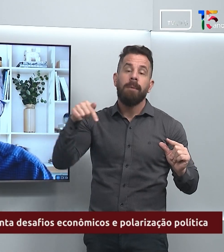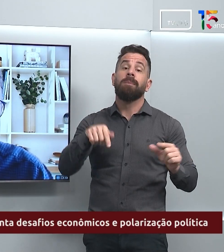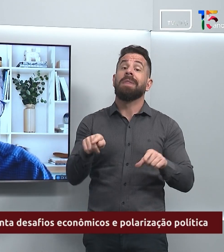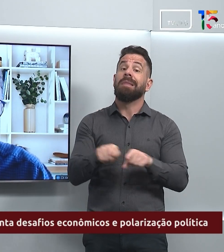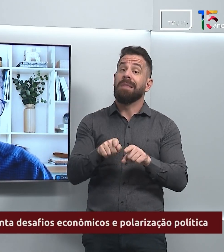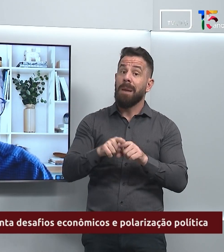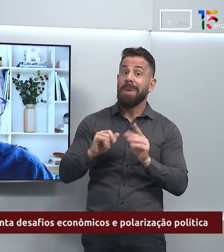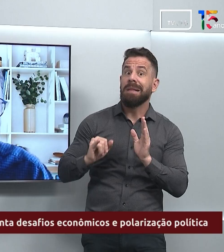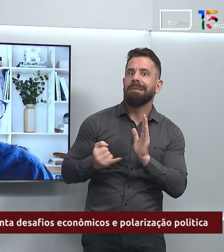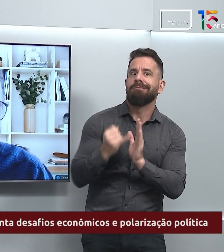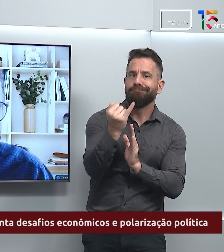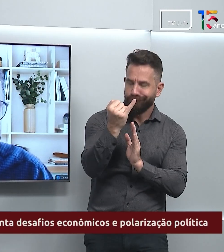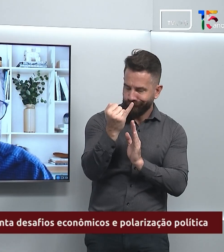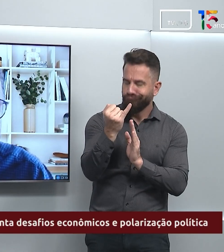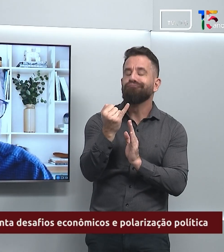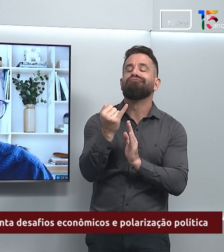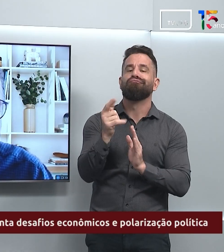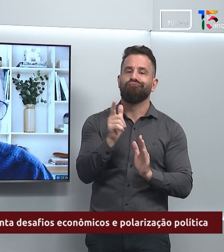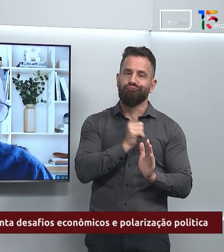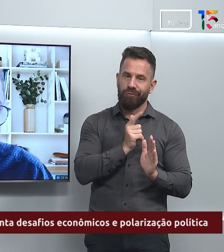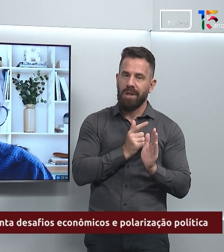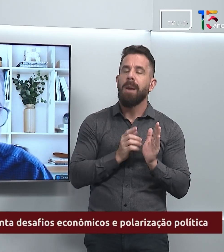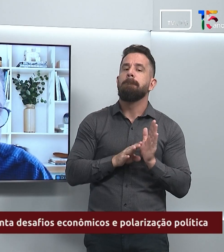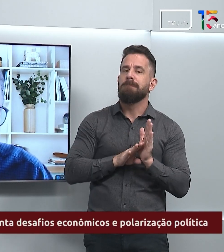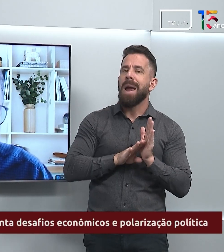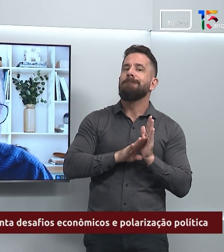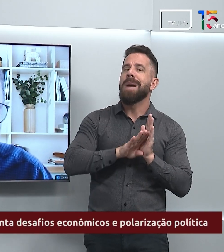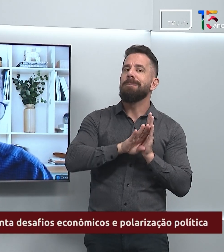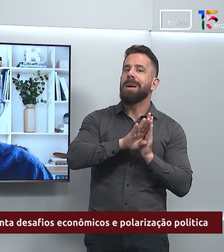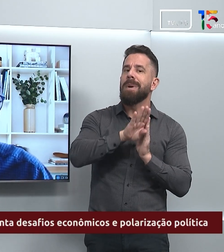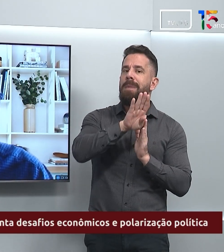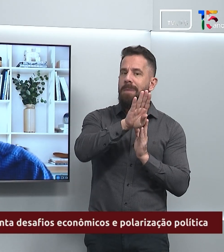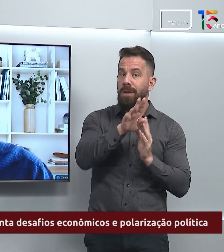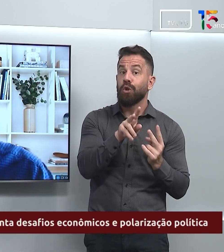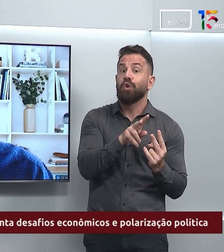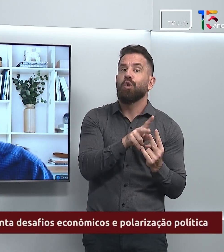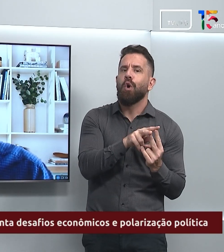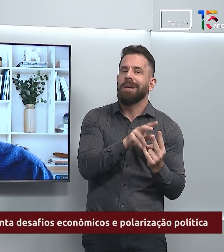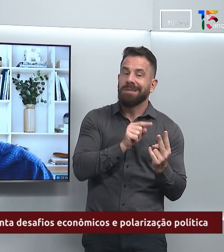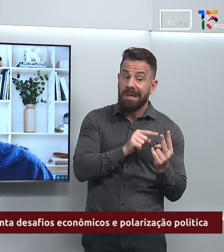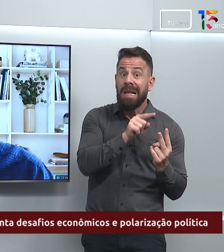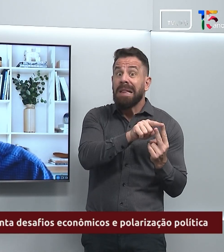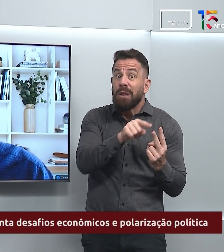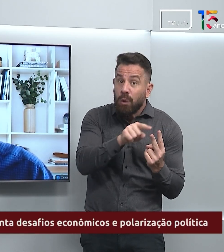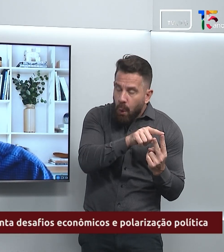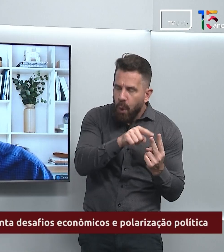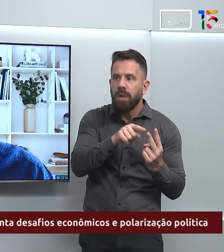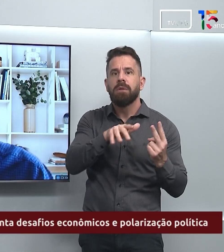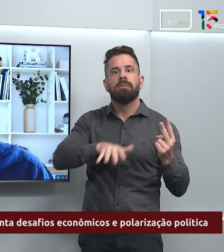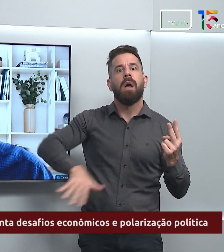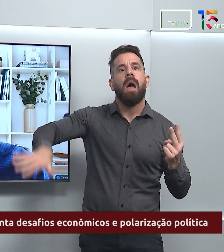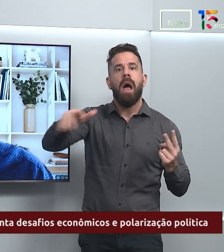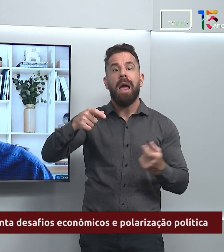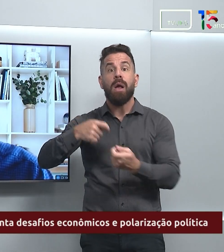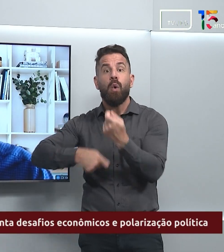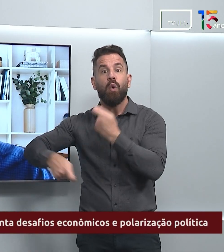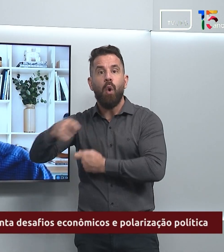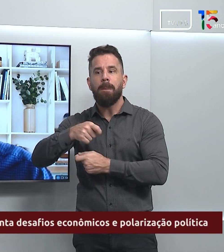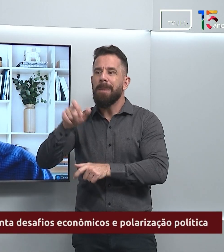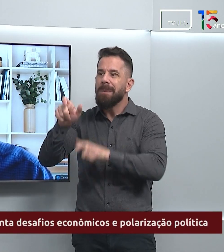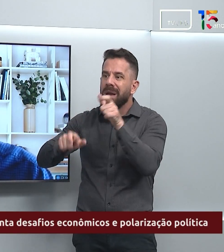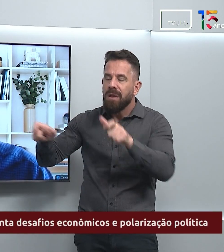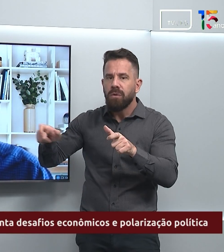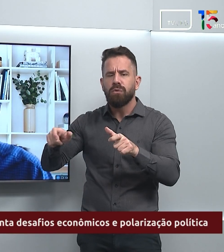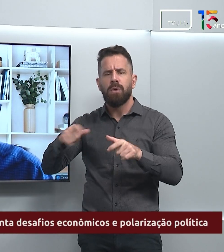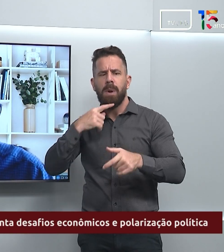taxas maiores do mundo, ainda está em elevação, né? Esses são os dois elementos de preocupação maior nessa